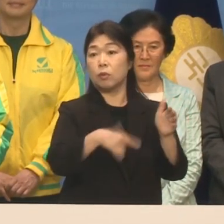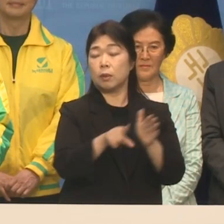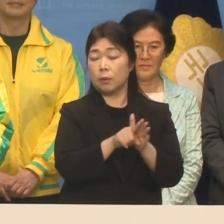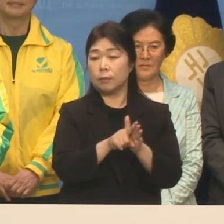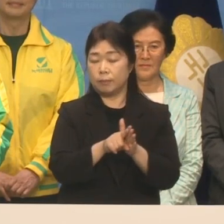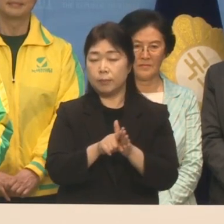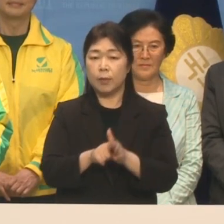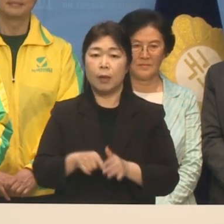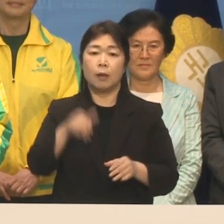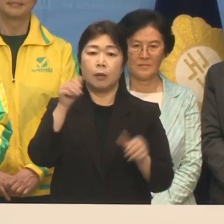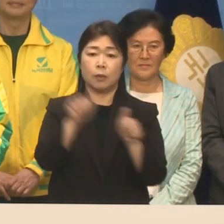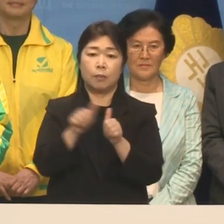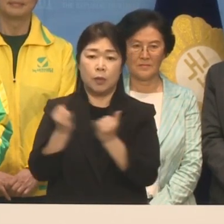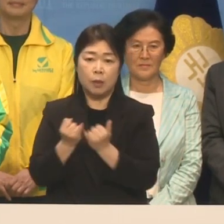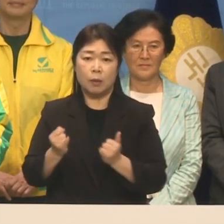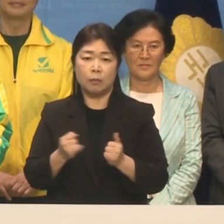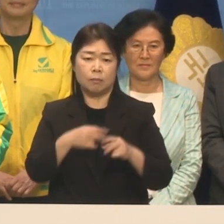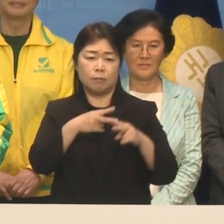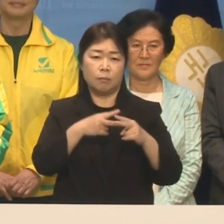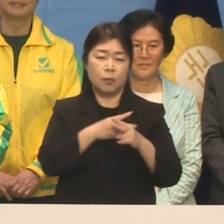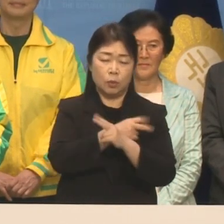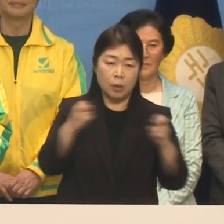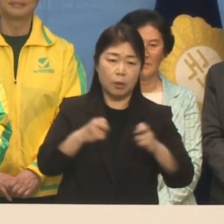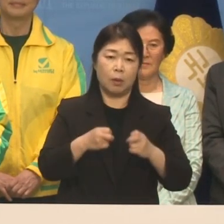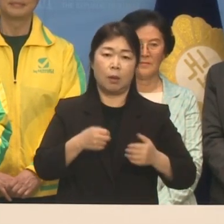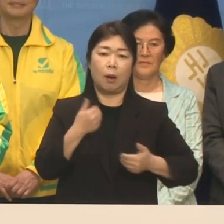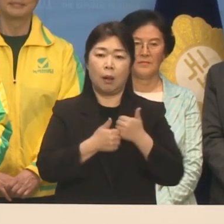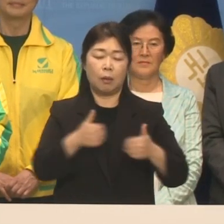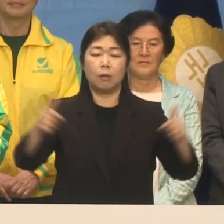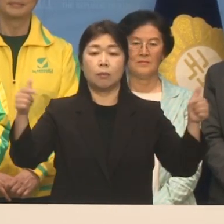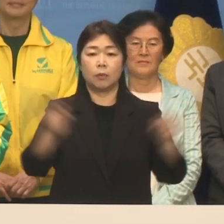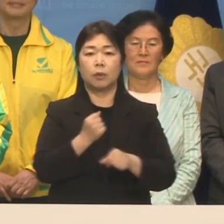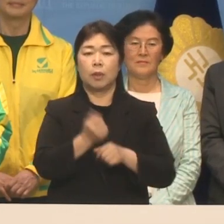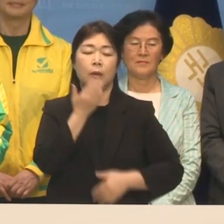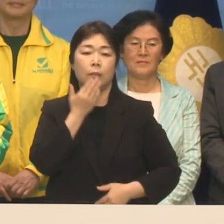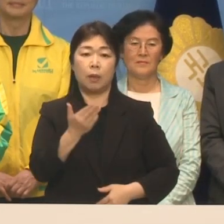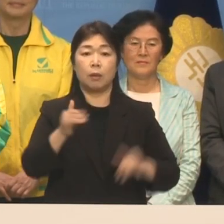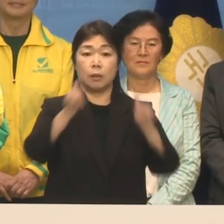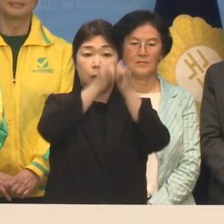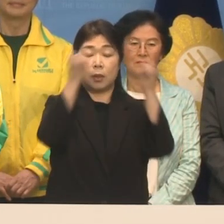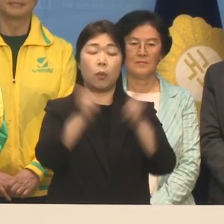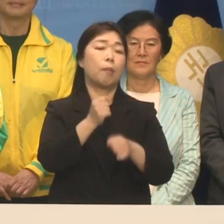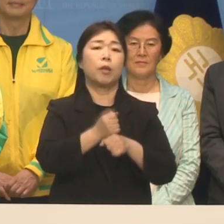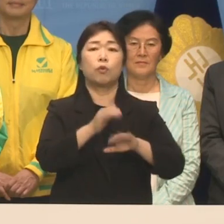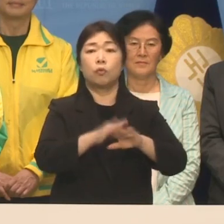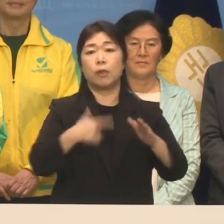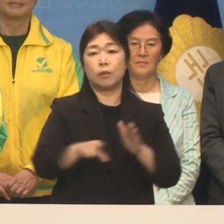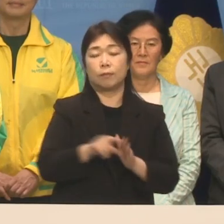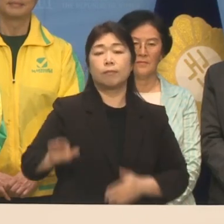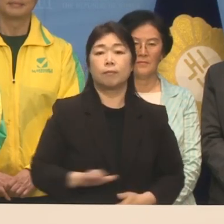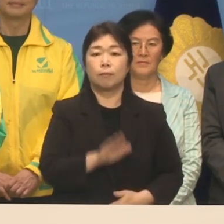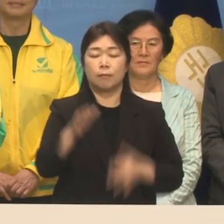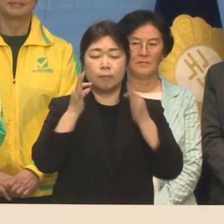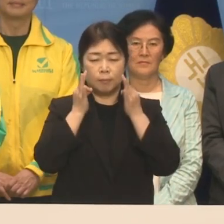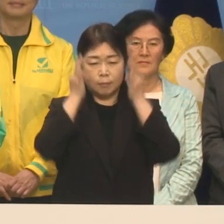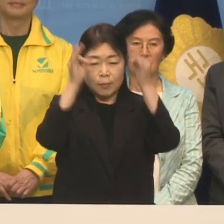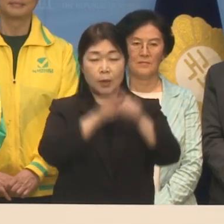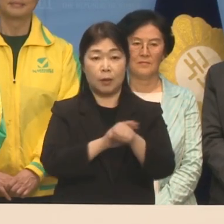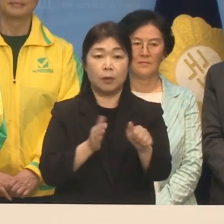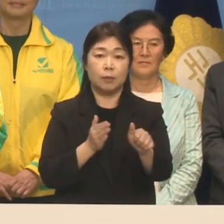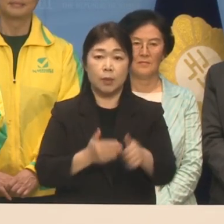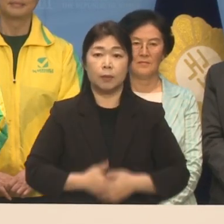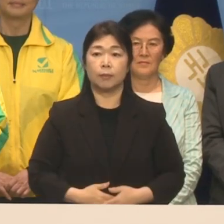심판하고 성별 적대와 갈등을 감축할 수 있는 사회를 만들기 위해서 녹색정의당이 최선의 노력을